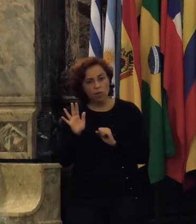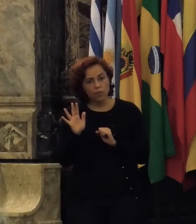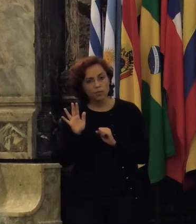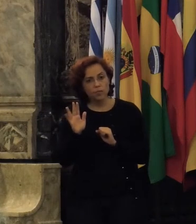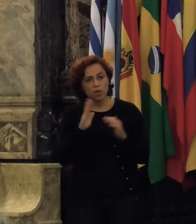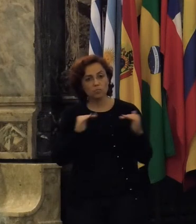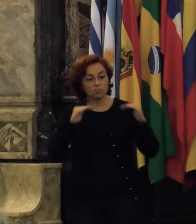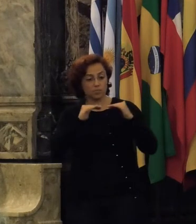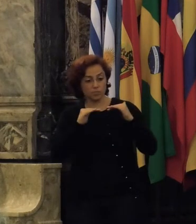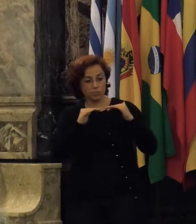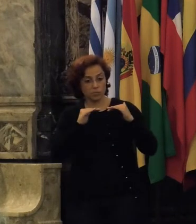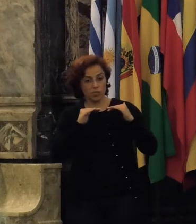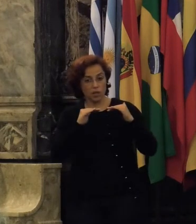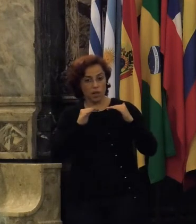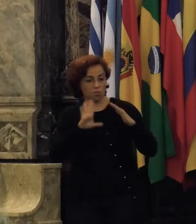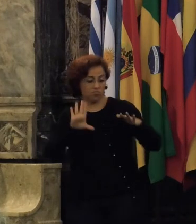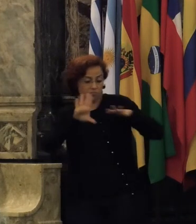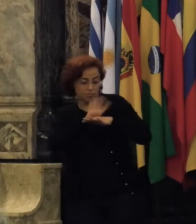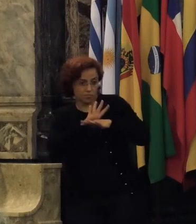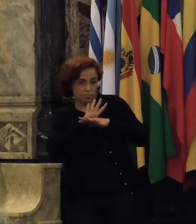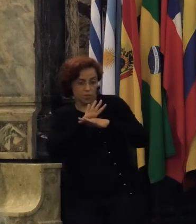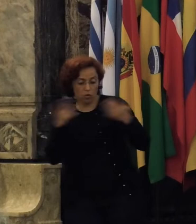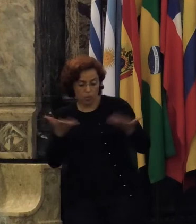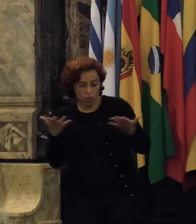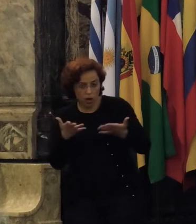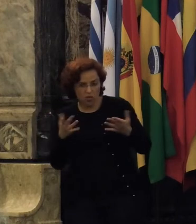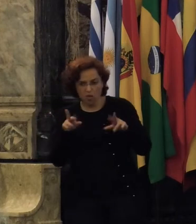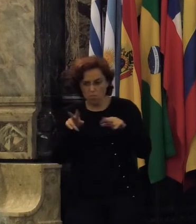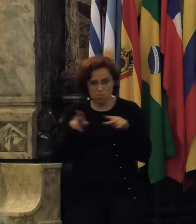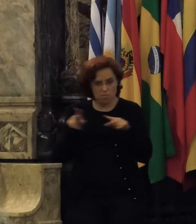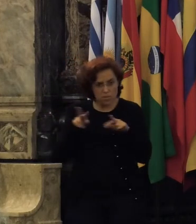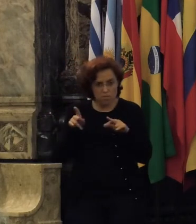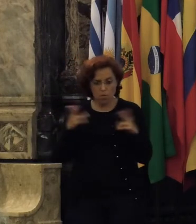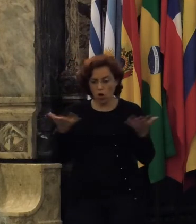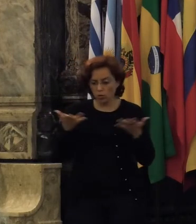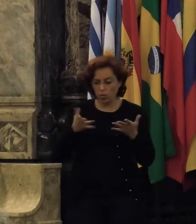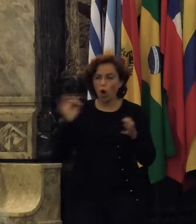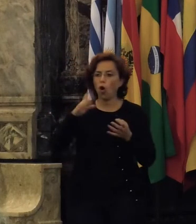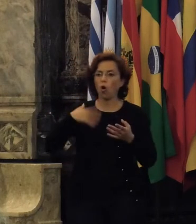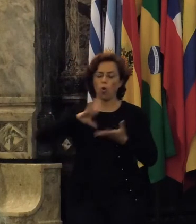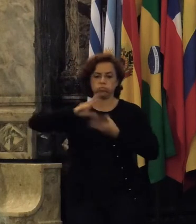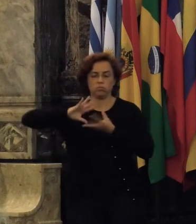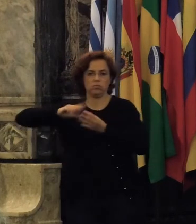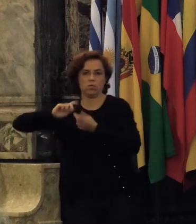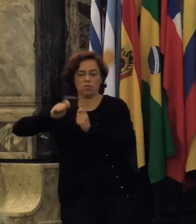estar a la altura de la contemporaneidad? ¿Será lo mismo ser contemporáneo que estar actualizado?